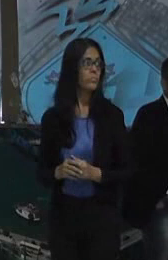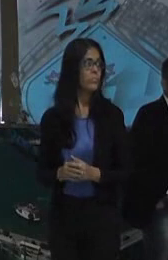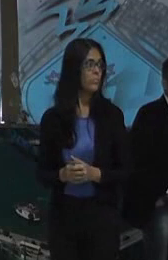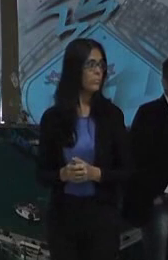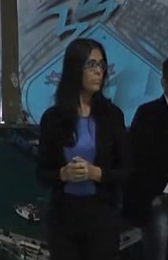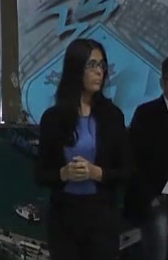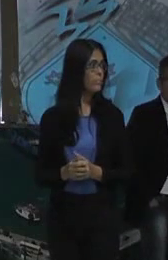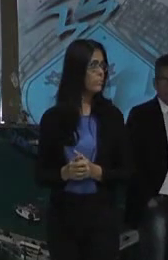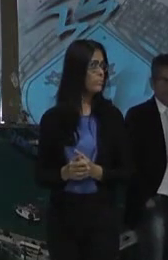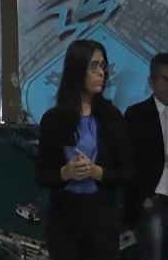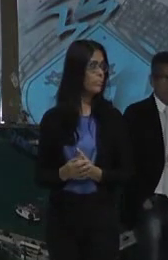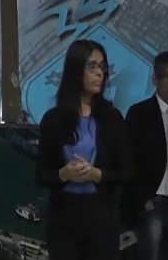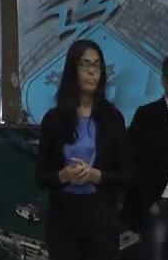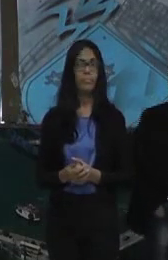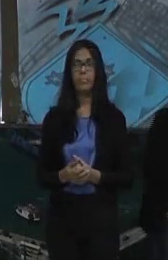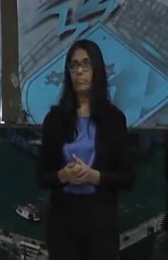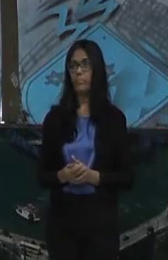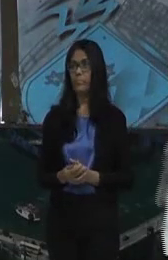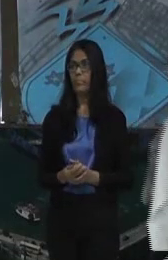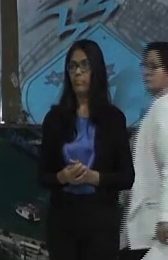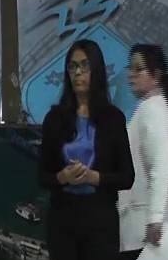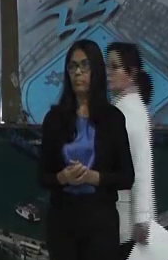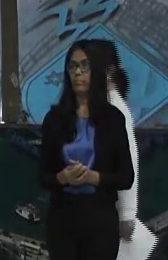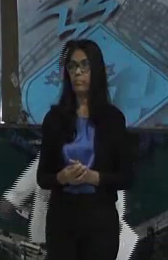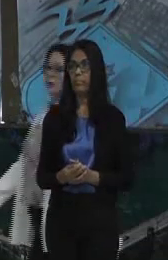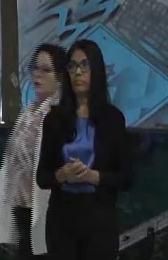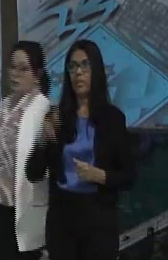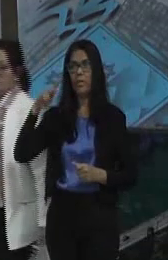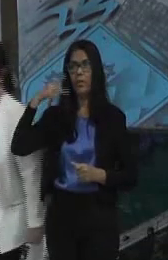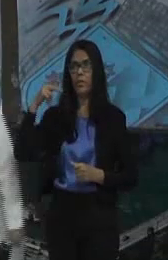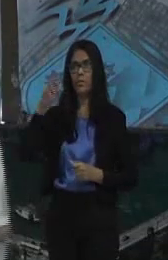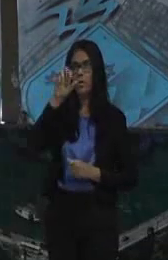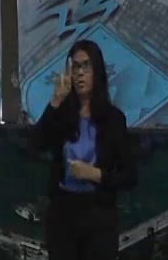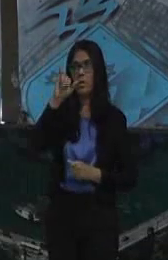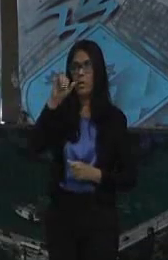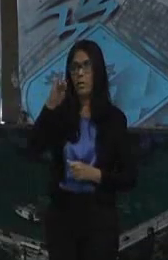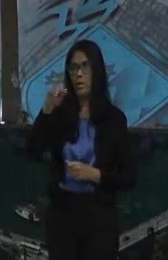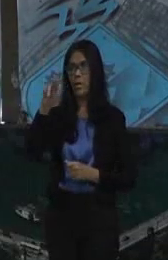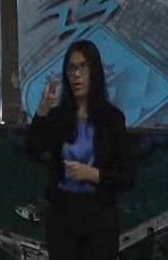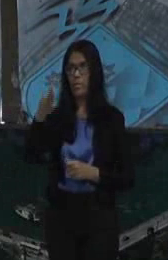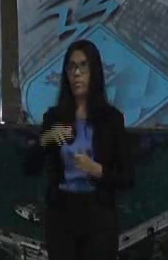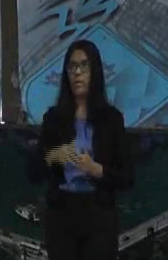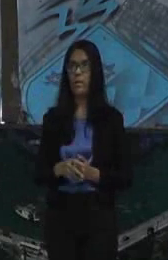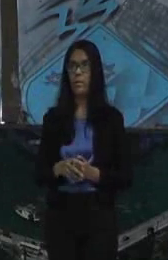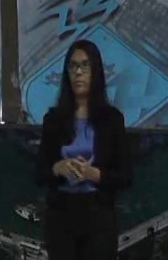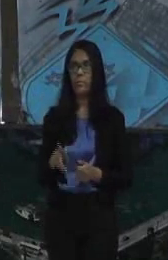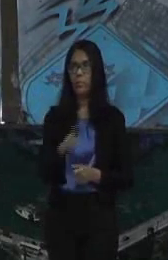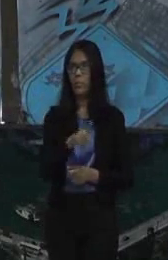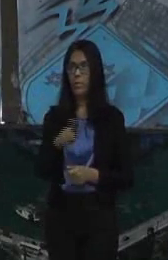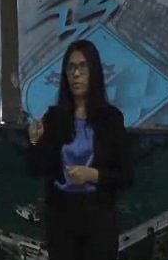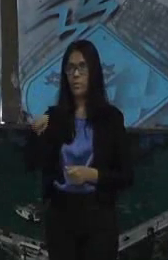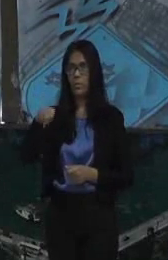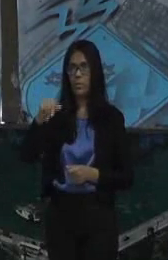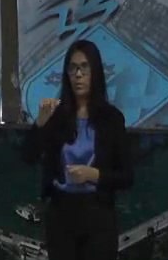Tempo regimental de 3 minutos, Eribá. Tempo regimental de 3 minutos, pastor Matos.